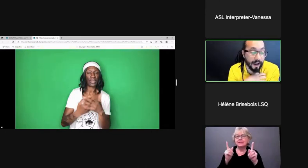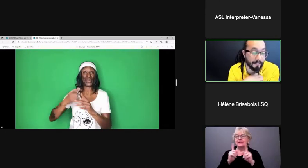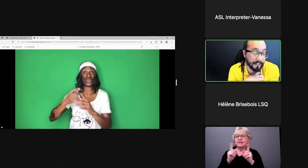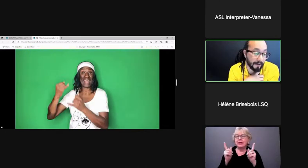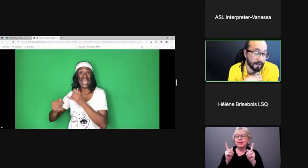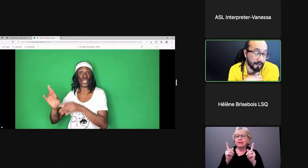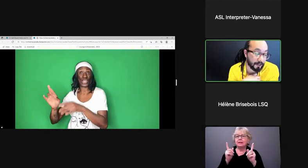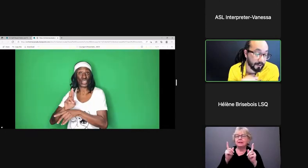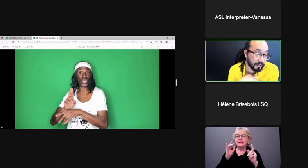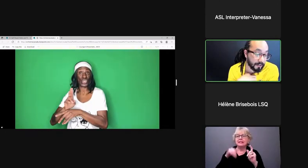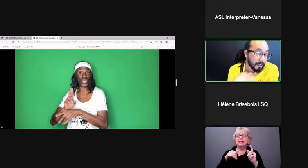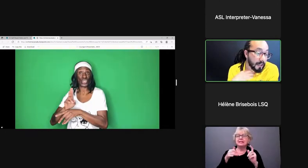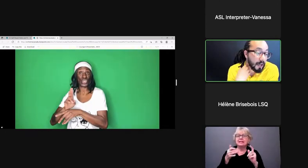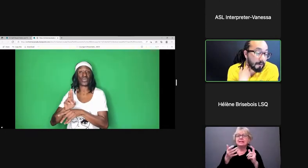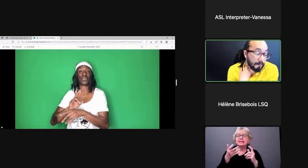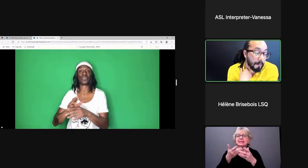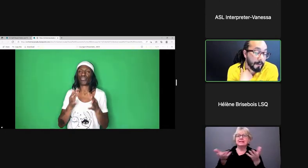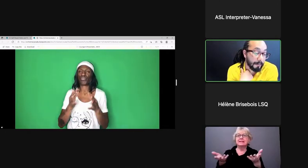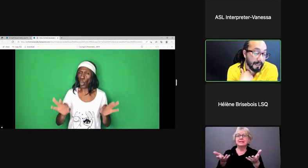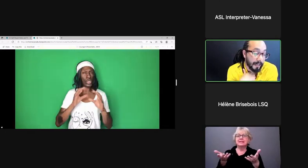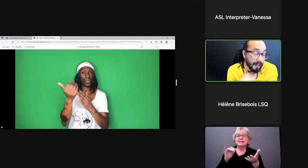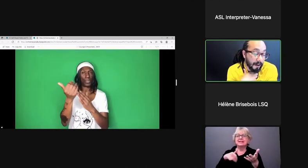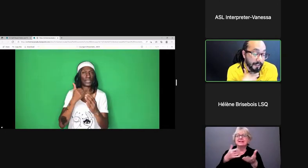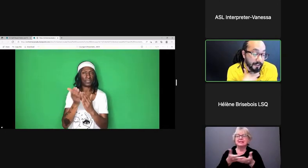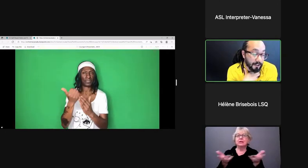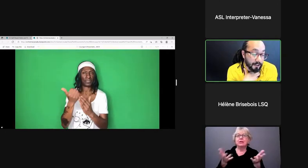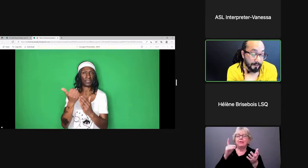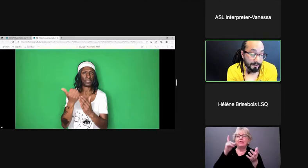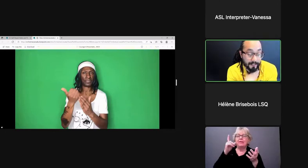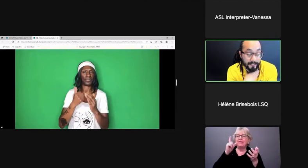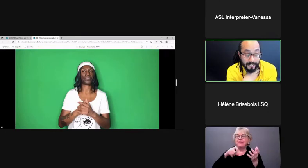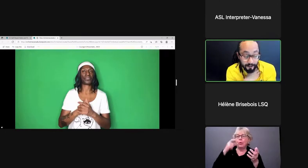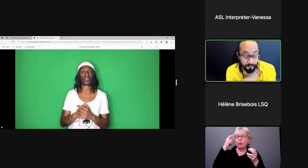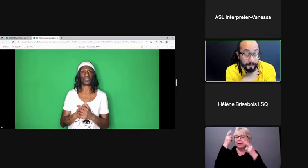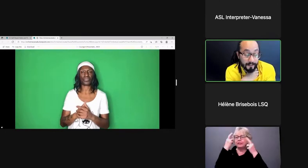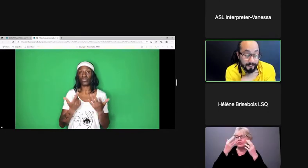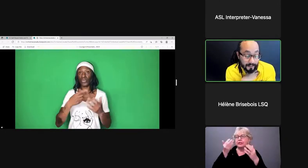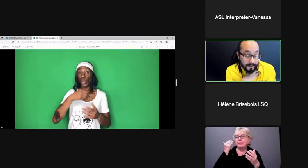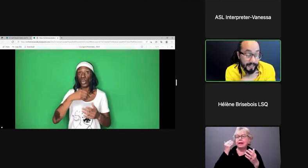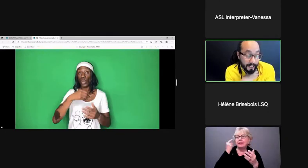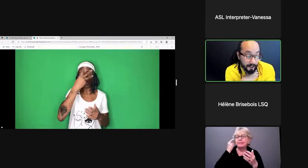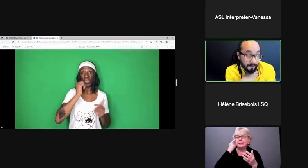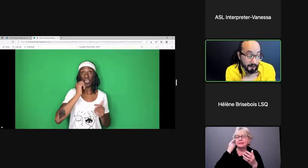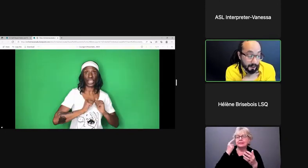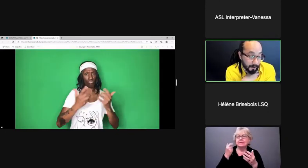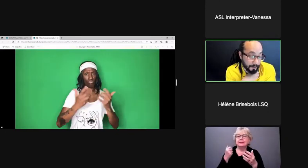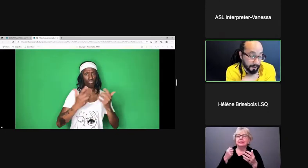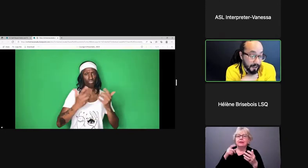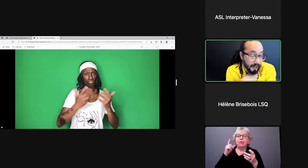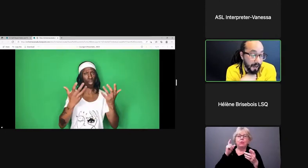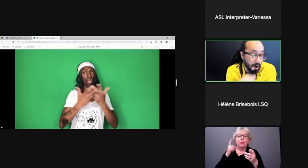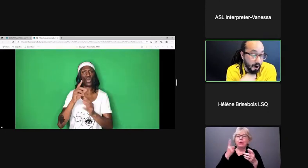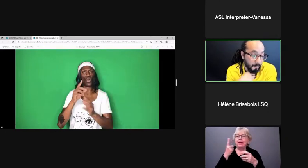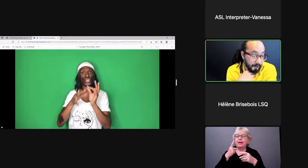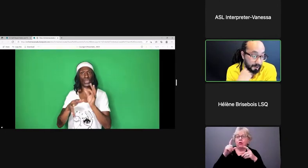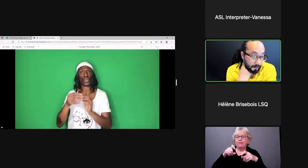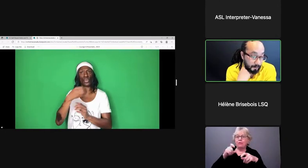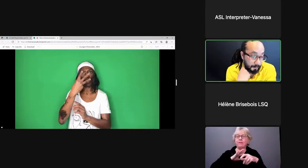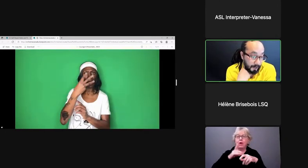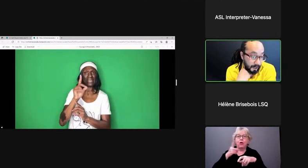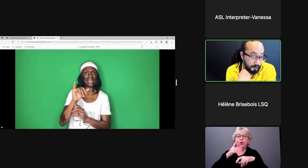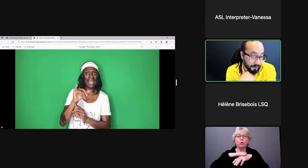sont des choses auxquelles il faut penser et c'est là où un consultant qui travaille de